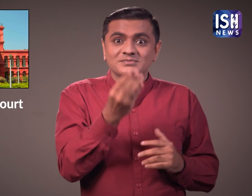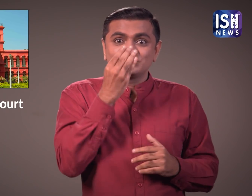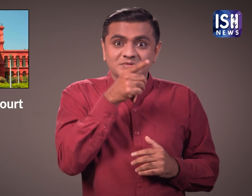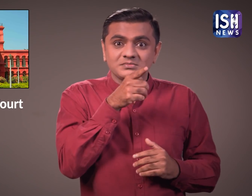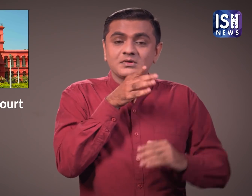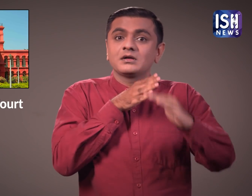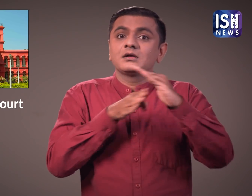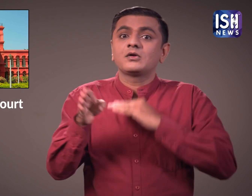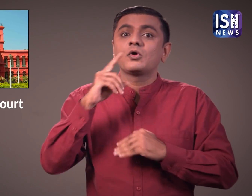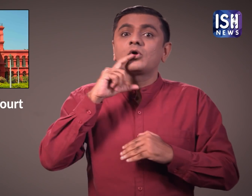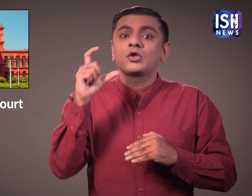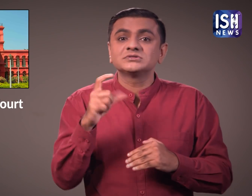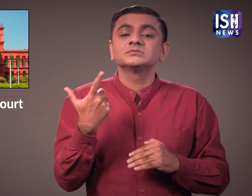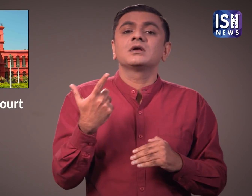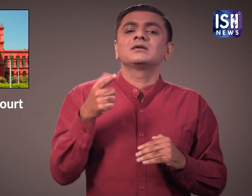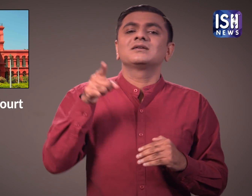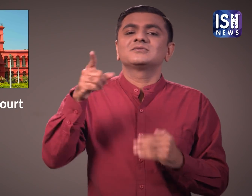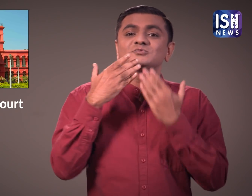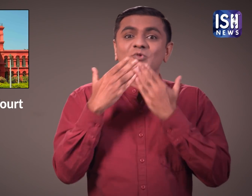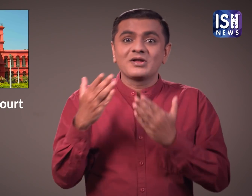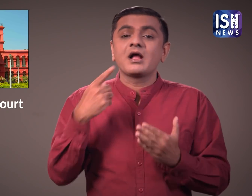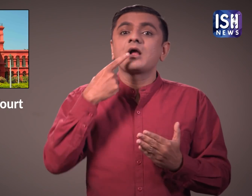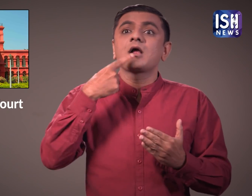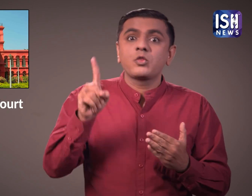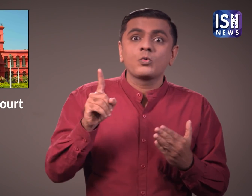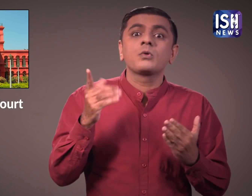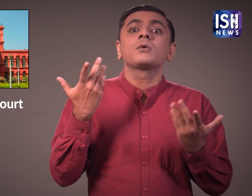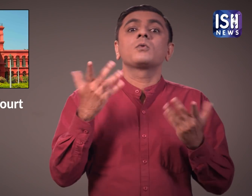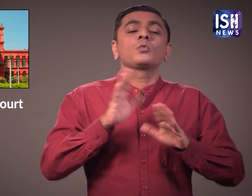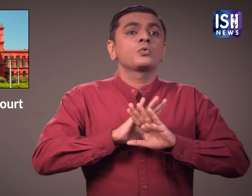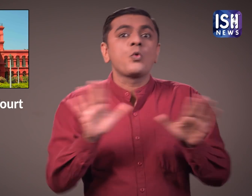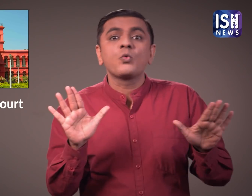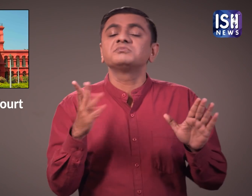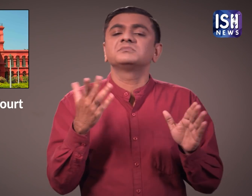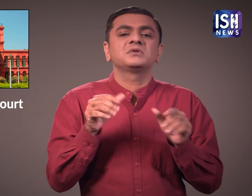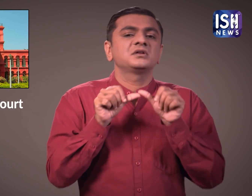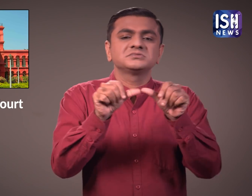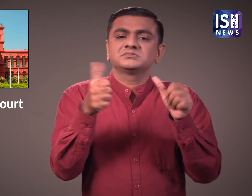है।